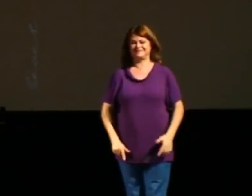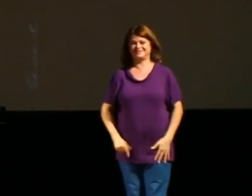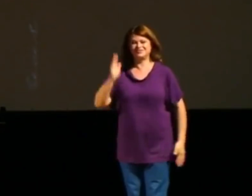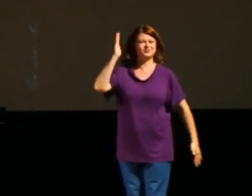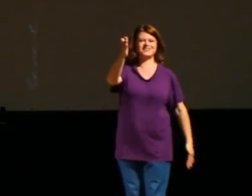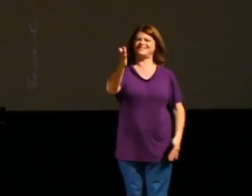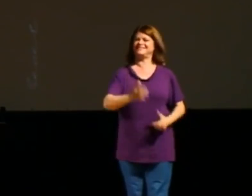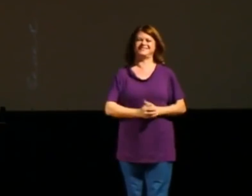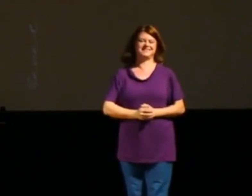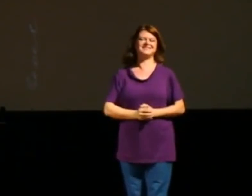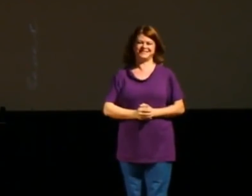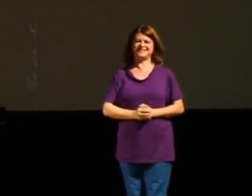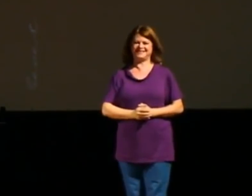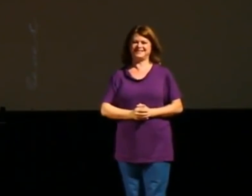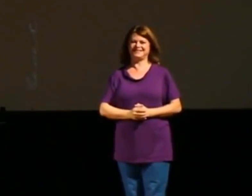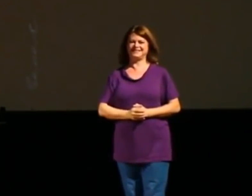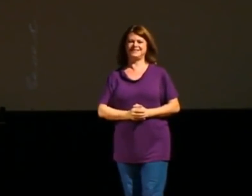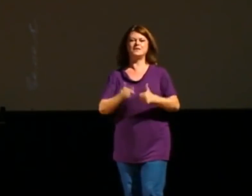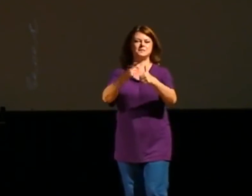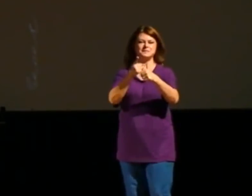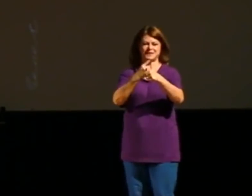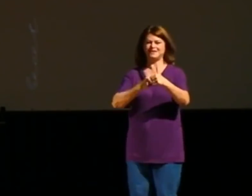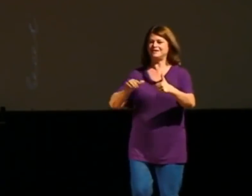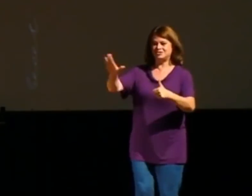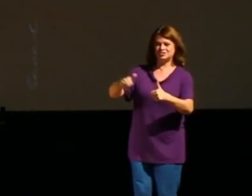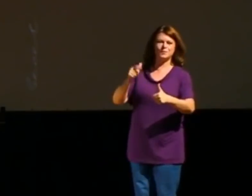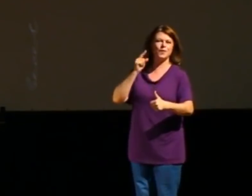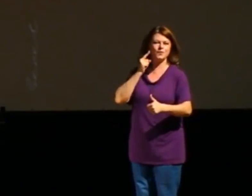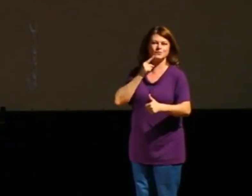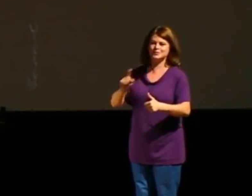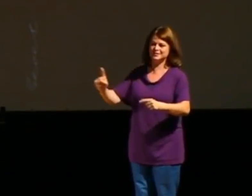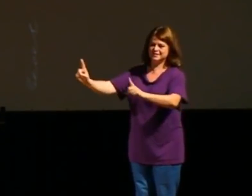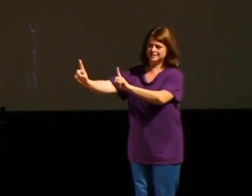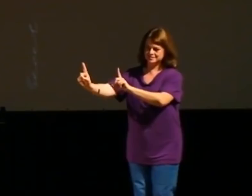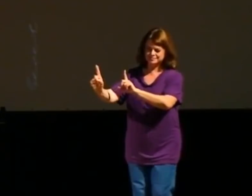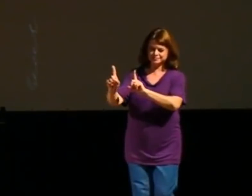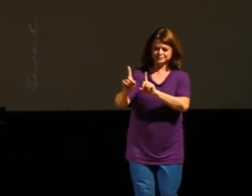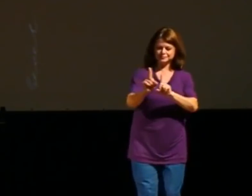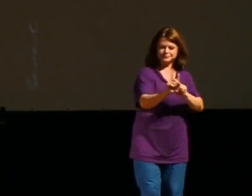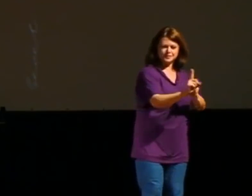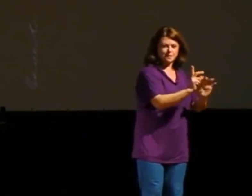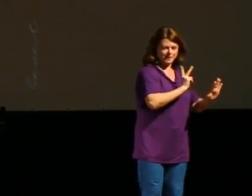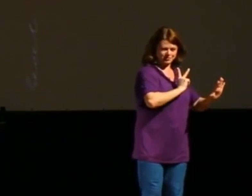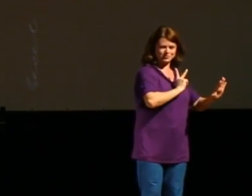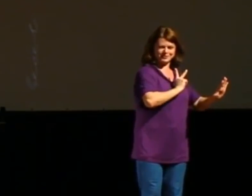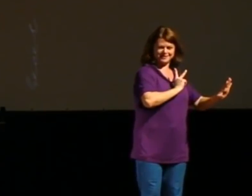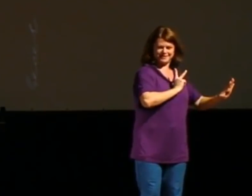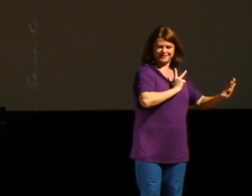o homem, separar ele da multidão e tratar ele individualmente,